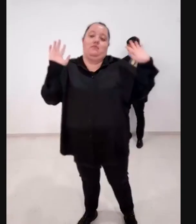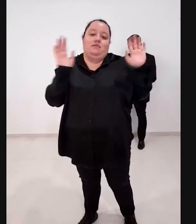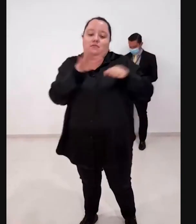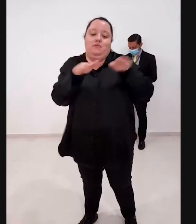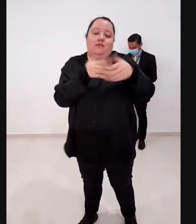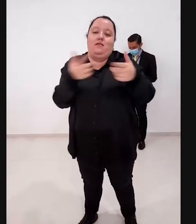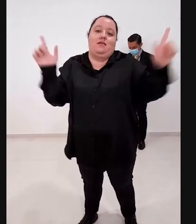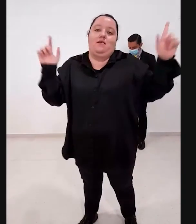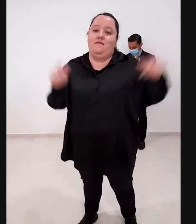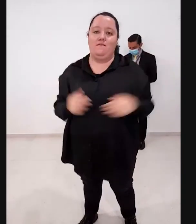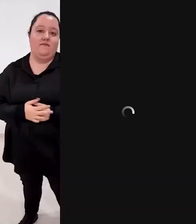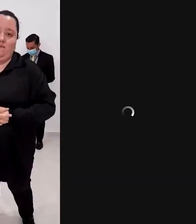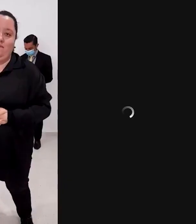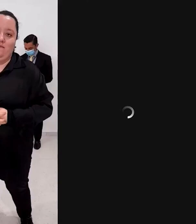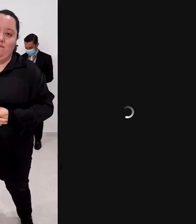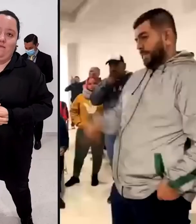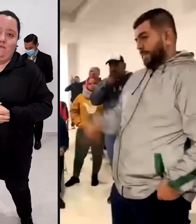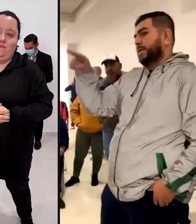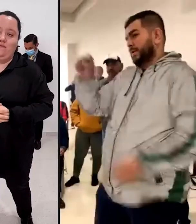claramente